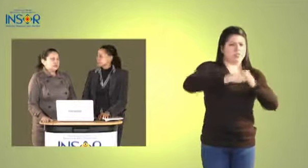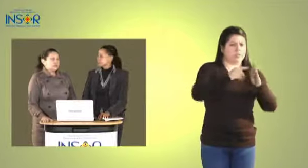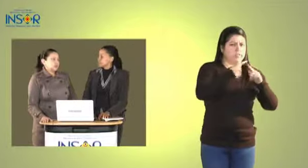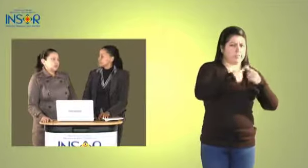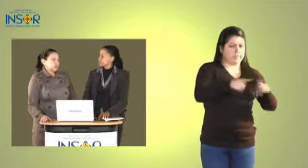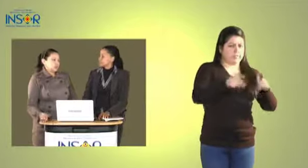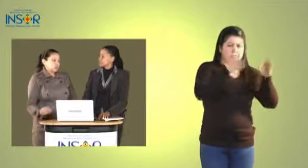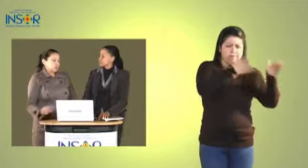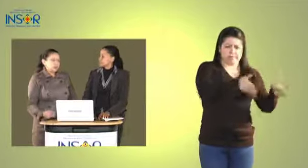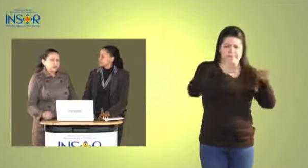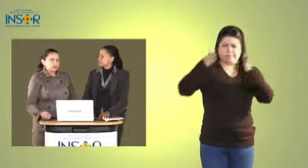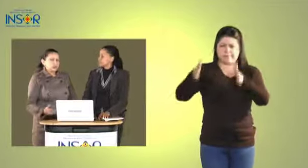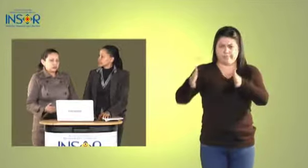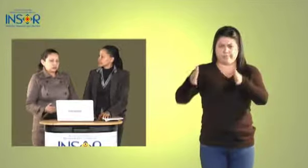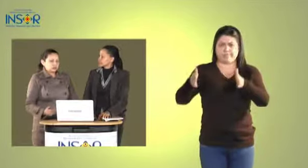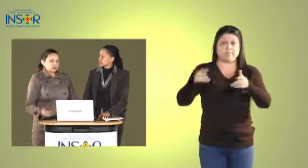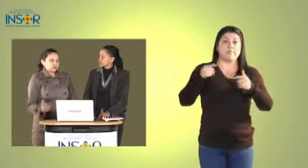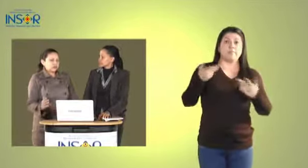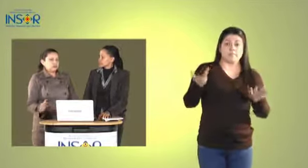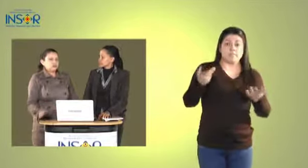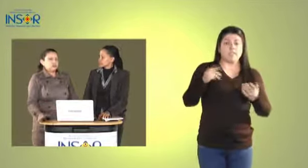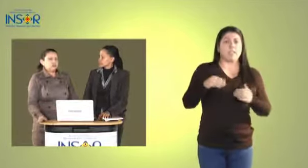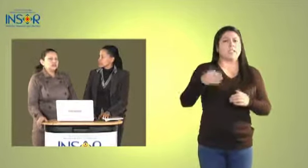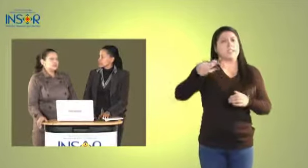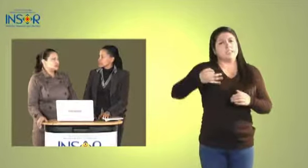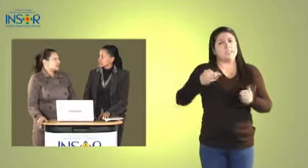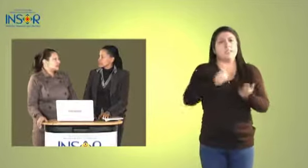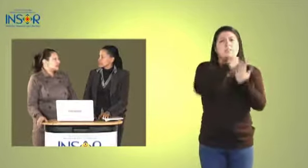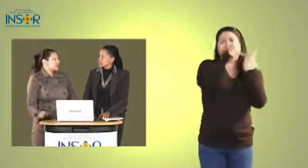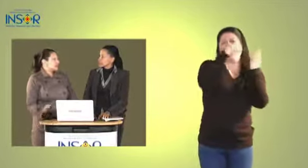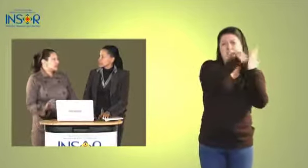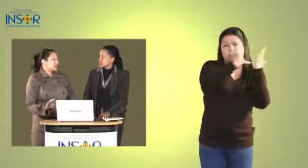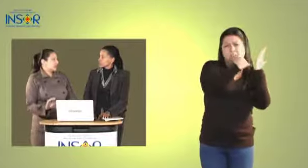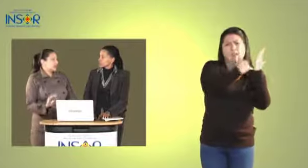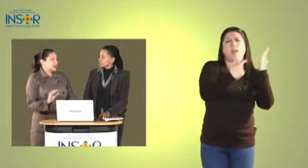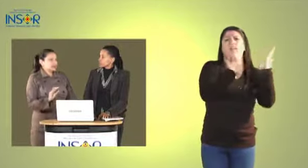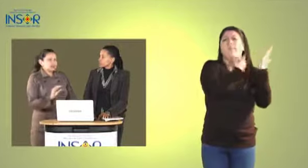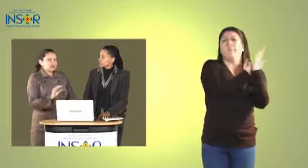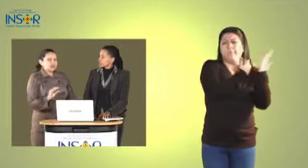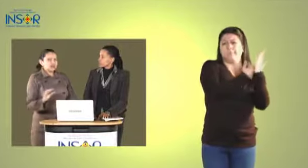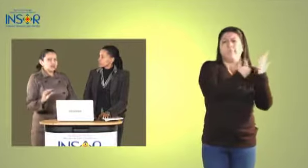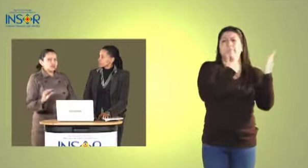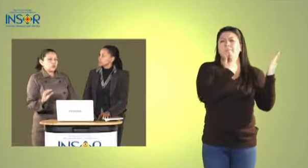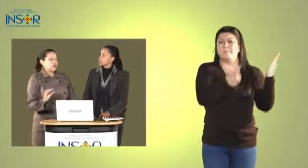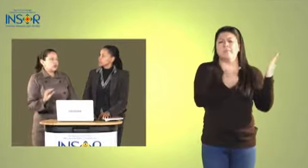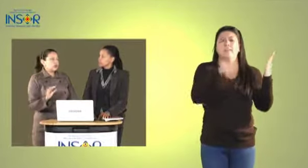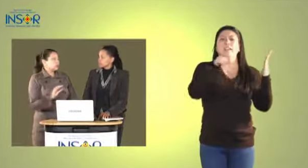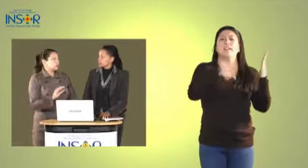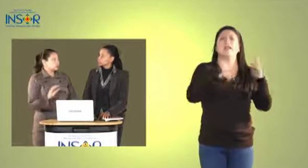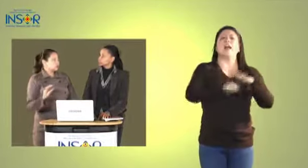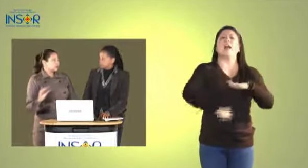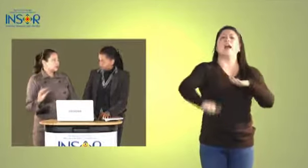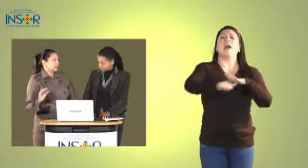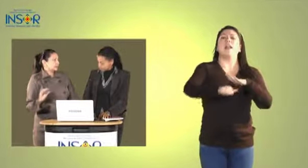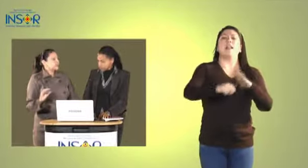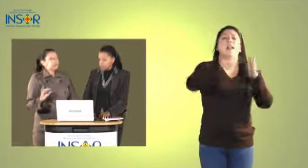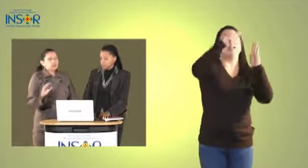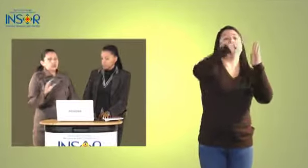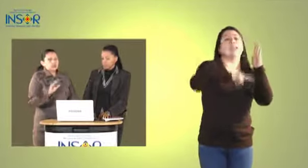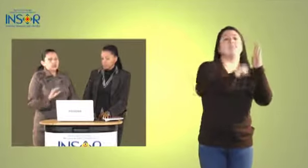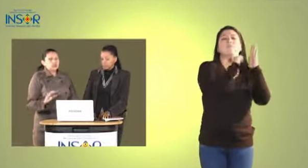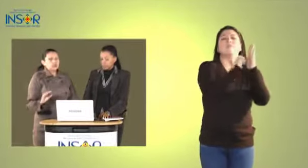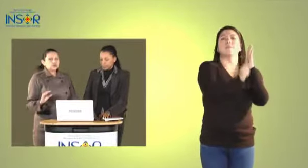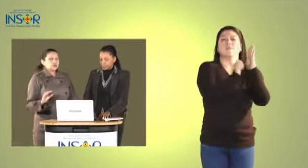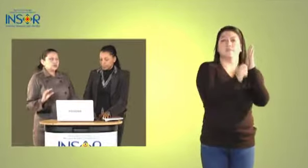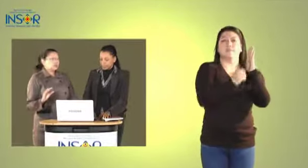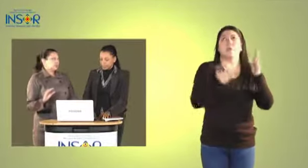casos y por mucho tiempo en los mismos lineamientos y demás se mencionaba esta área como lectoescritura, y